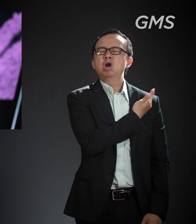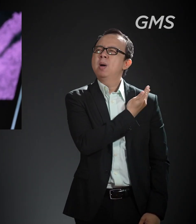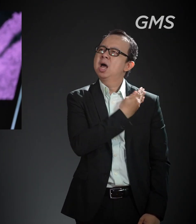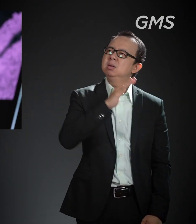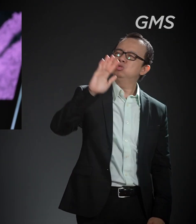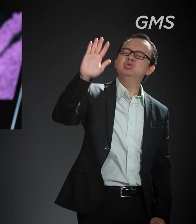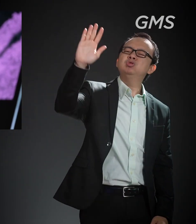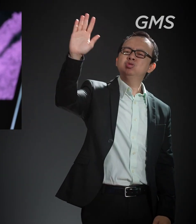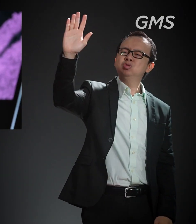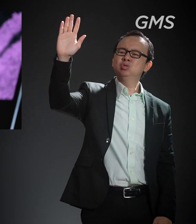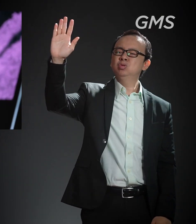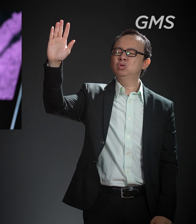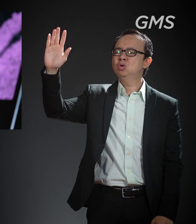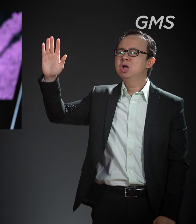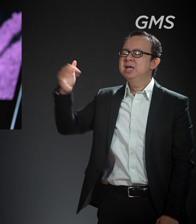pengorbananmu